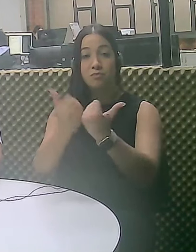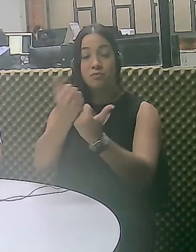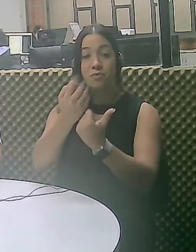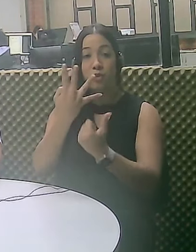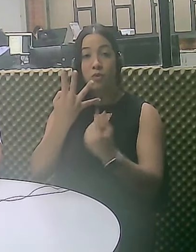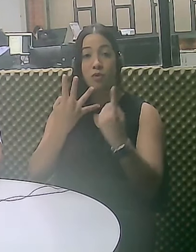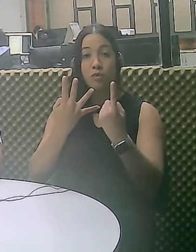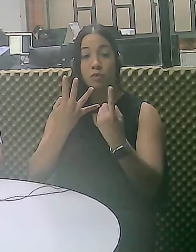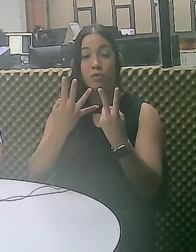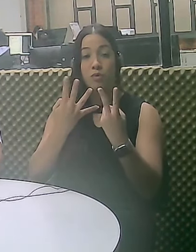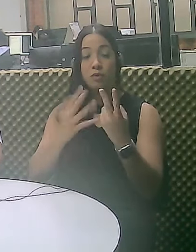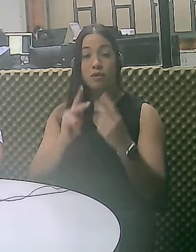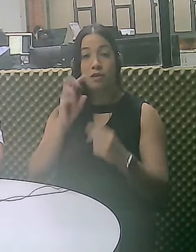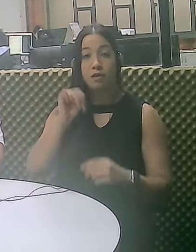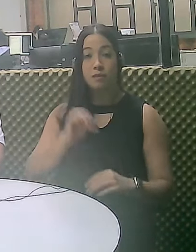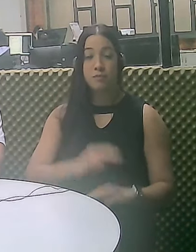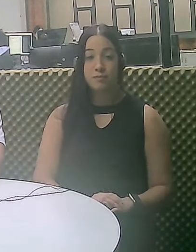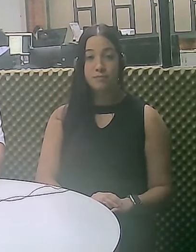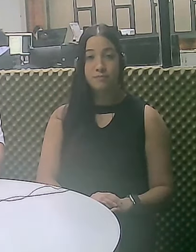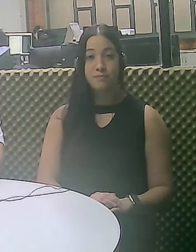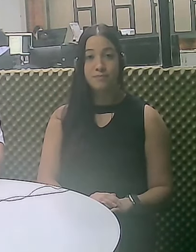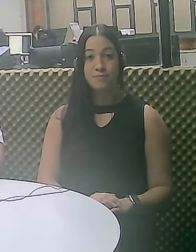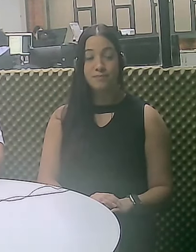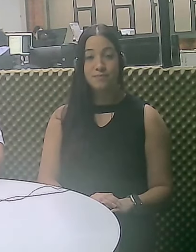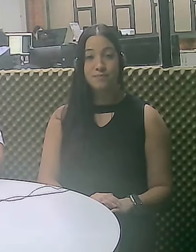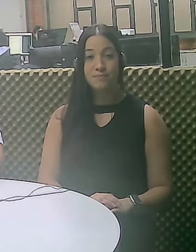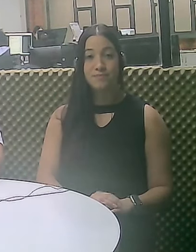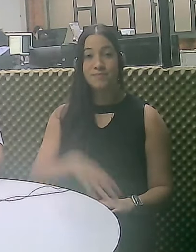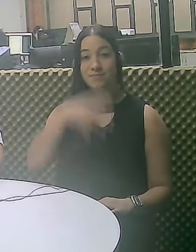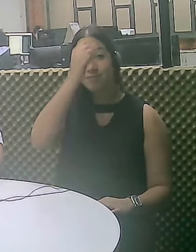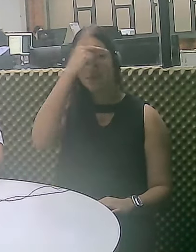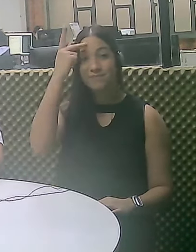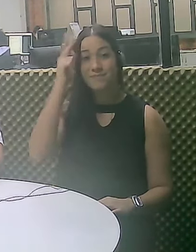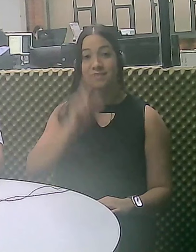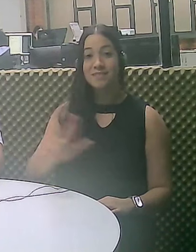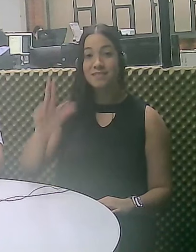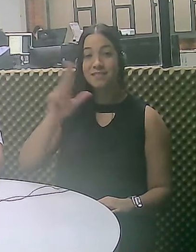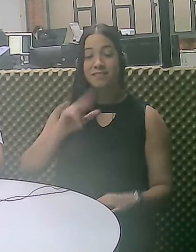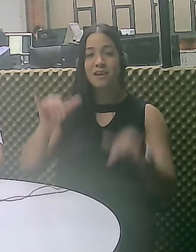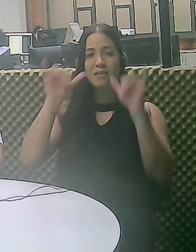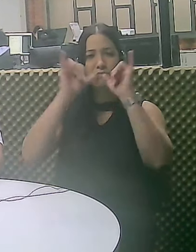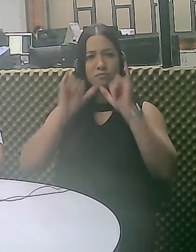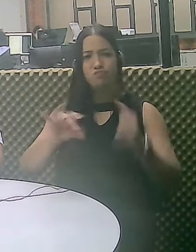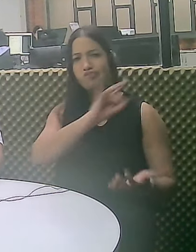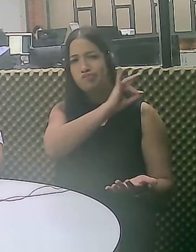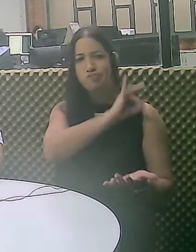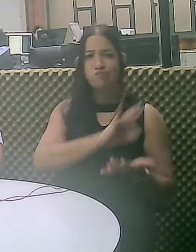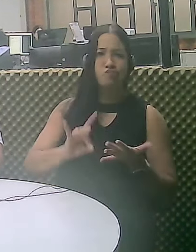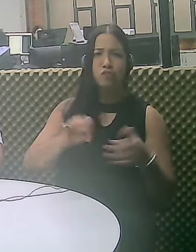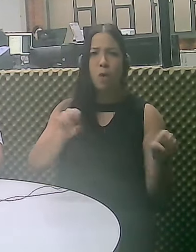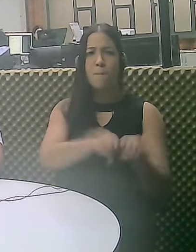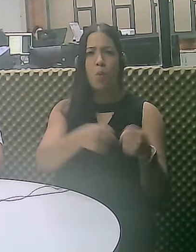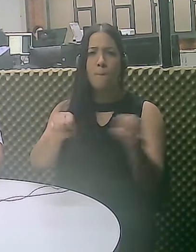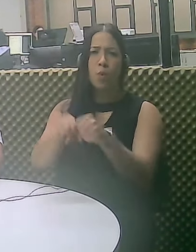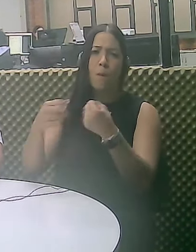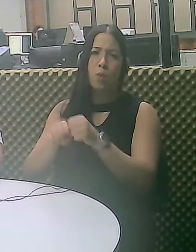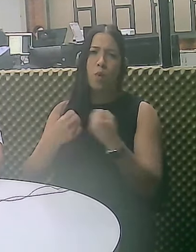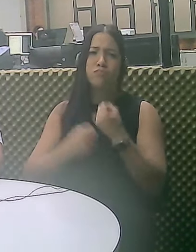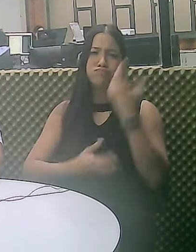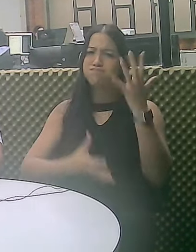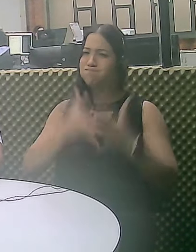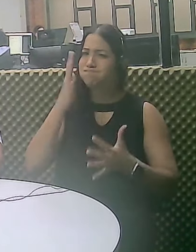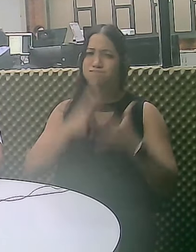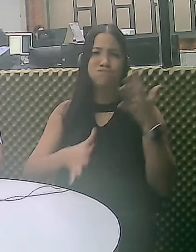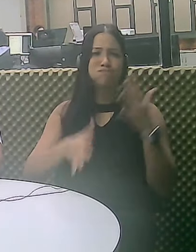4x2 quilômetros. A Prefeitura de Uberlândia vem a público repudiar o ato de vandalismo que danificou